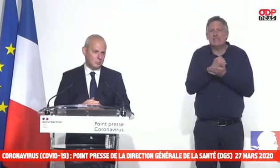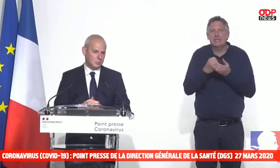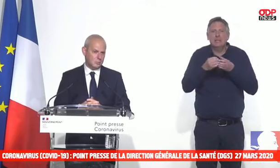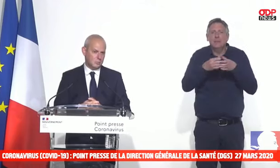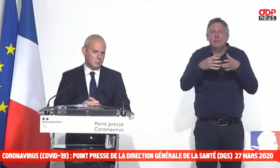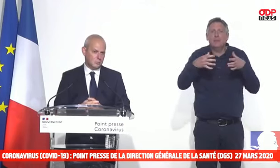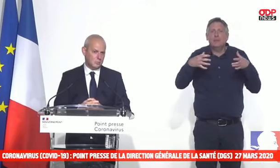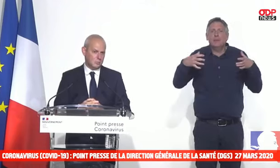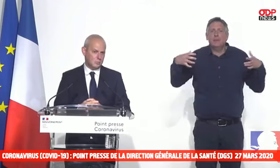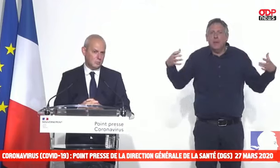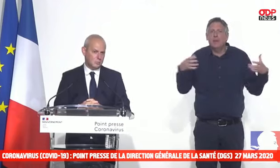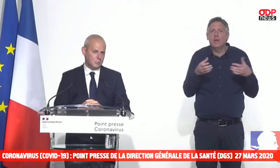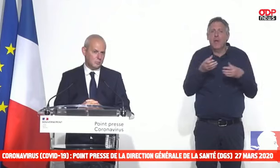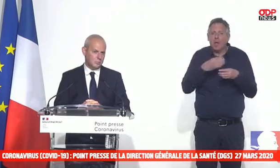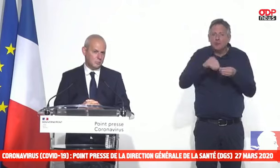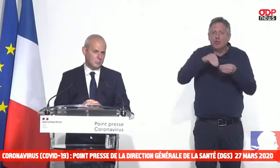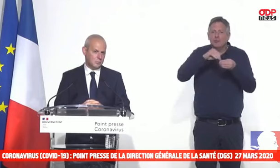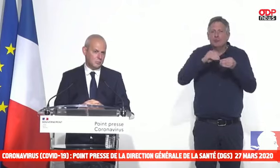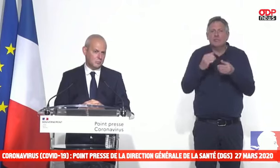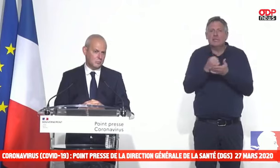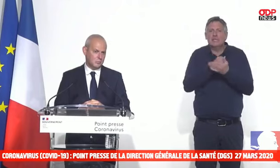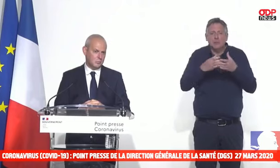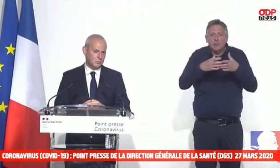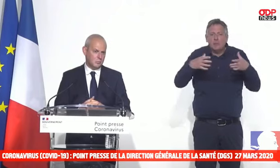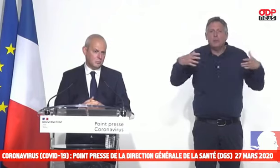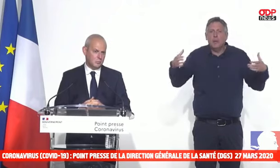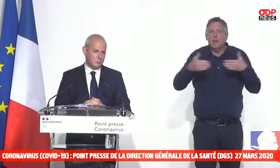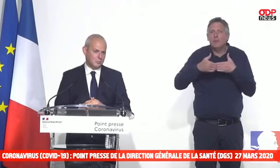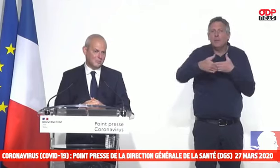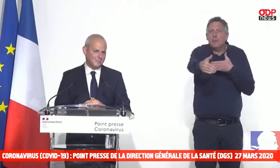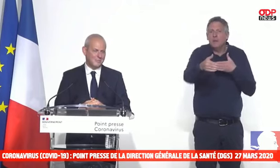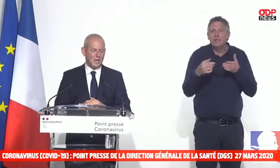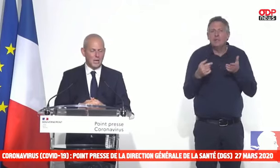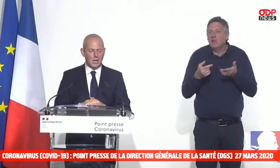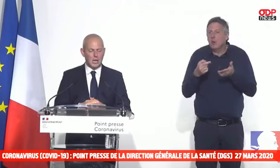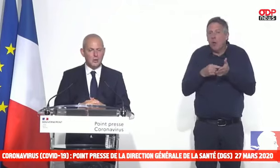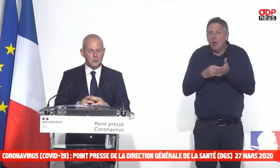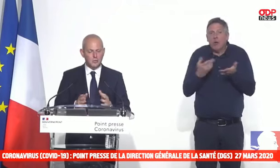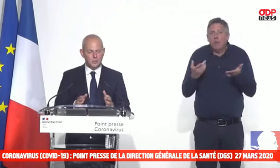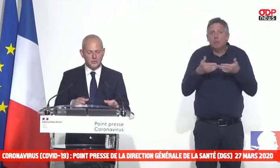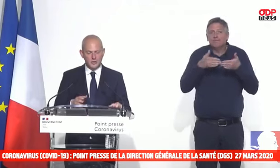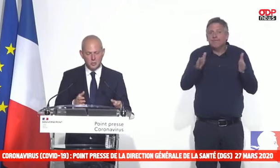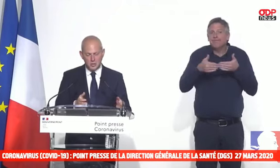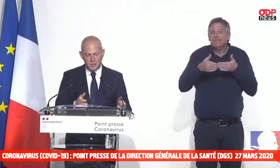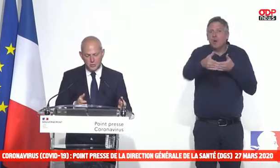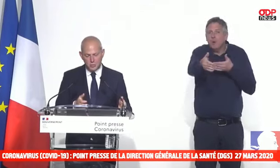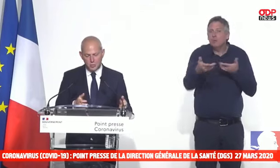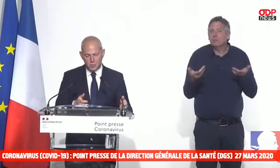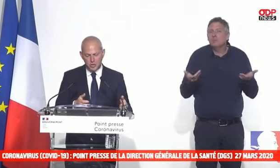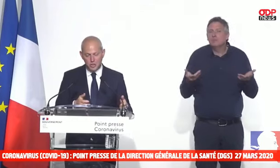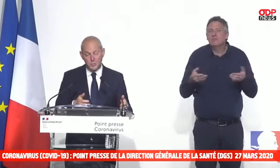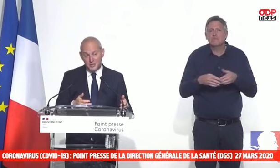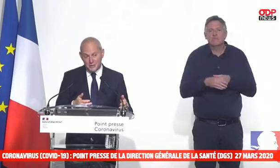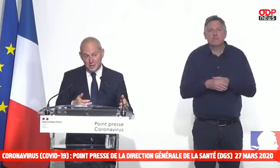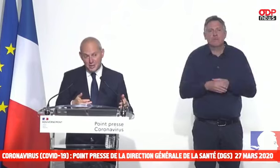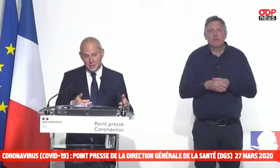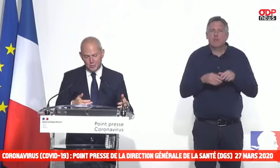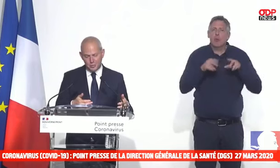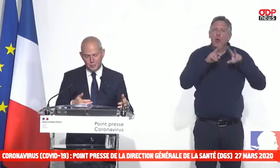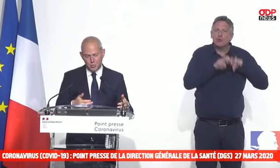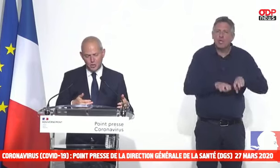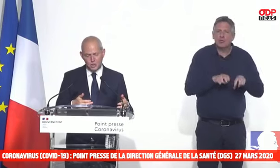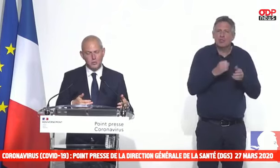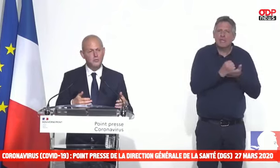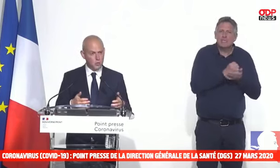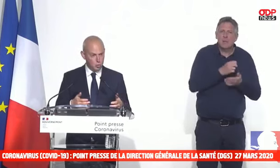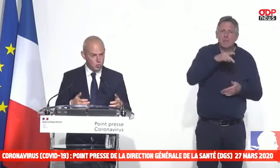procurer ces tests supplémentaires ? Qu'en est-il de la capacité de traiter ces tests ? Alors, ce sont effectivement les tests de recherche PCR, donc